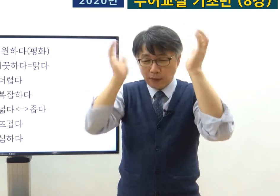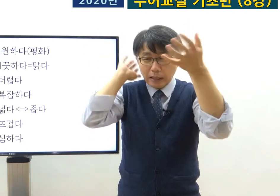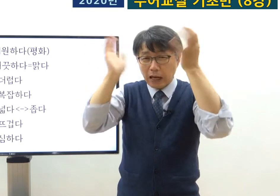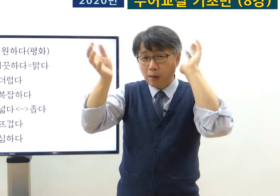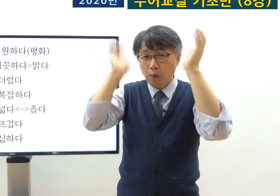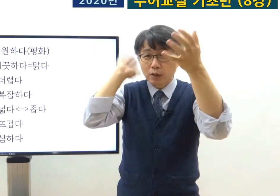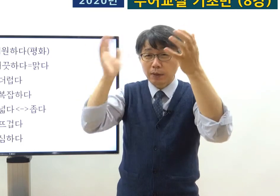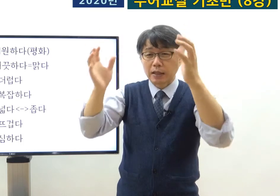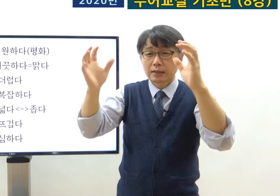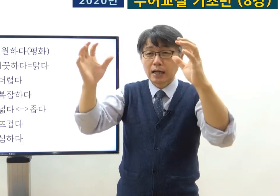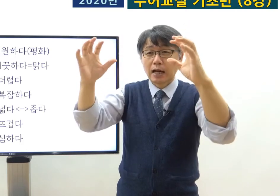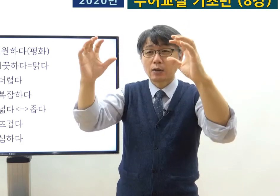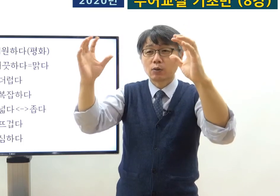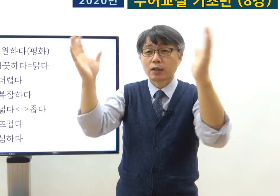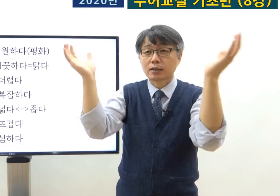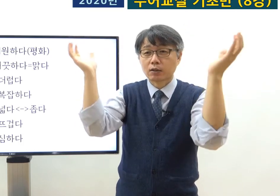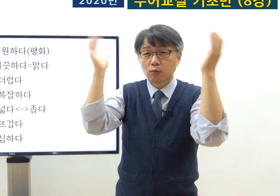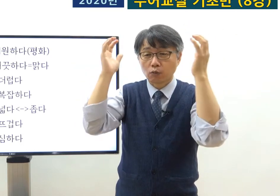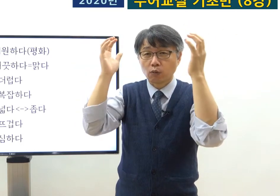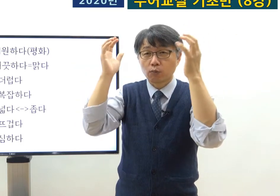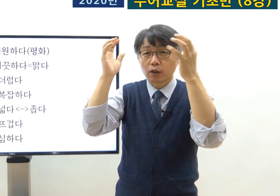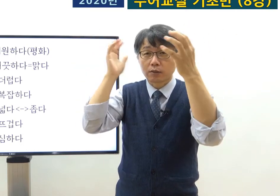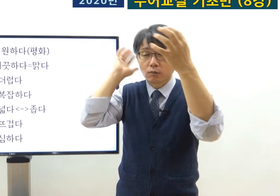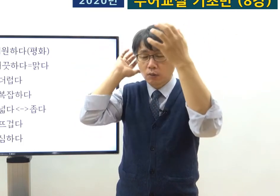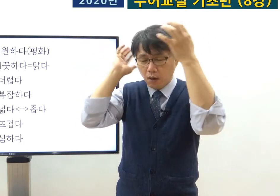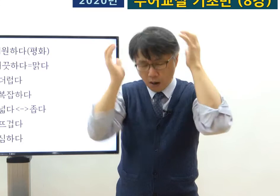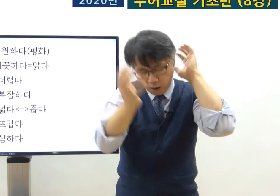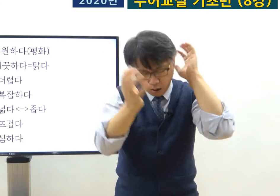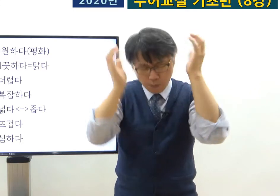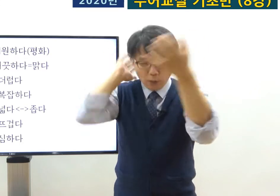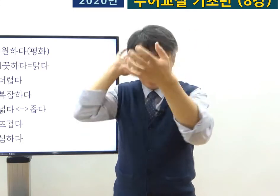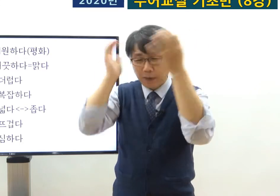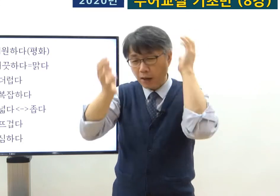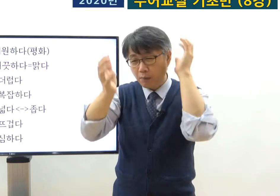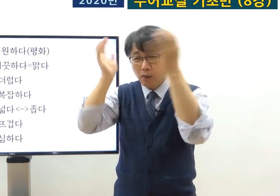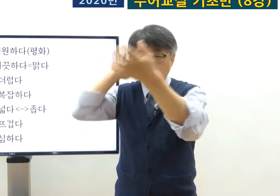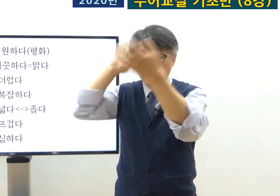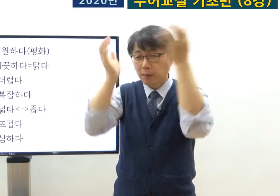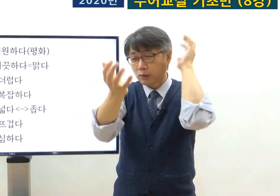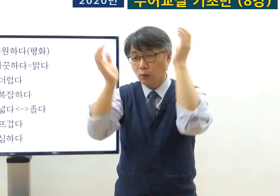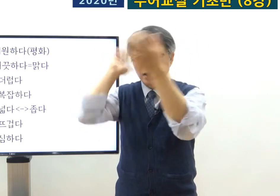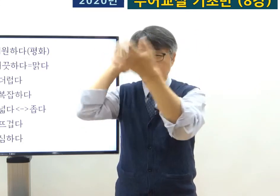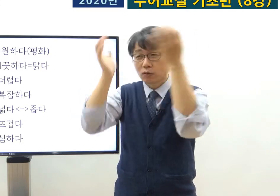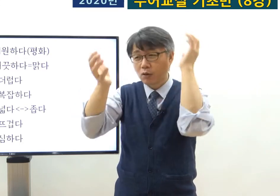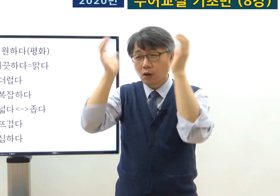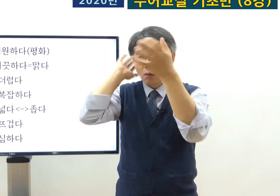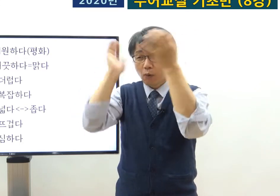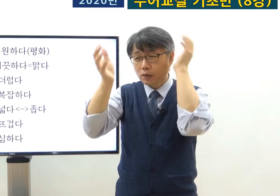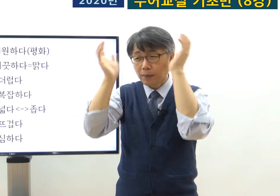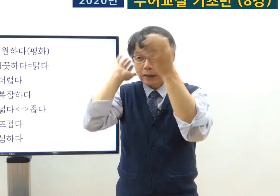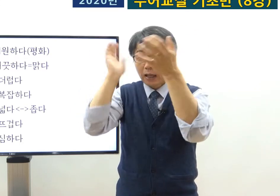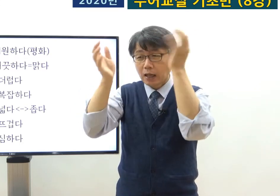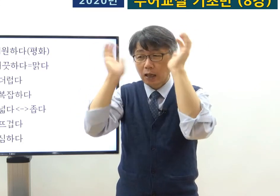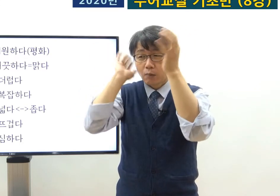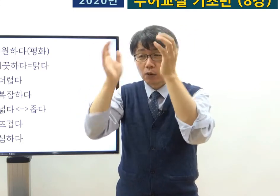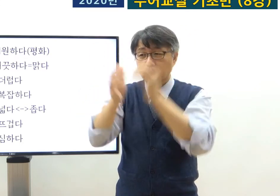복잡하다, 복잡하다. 자, 이렇게 살짝 오므려가지고, 복잡해. 머리가 이렇게 막 돌아가는 거죠. 복잡하다,